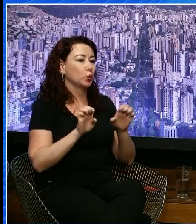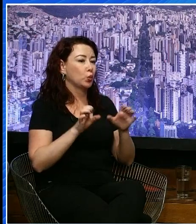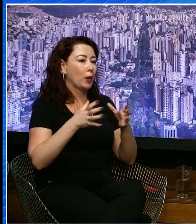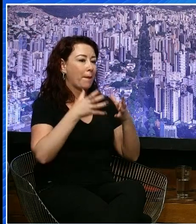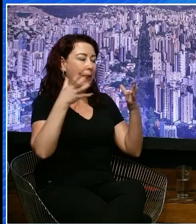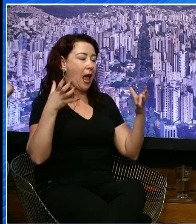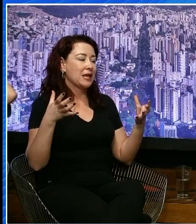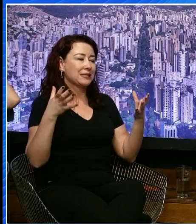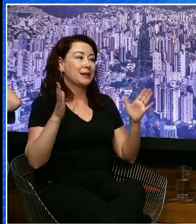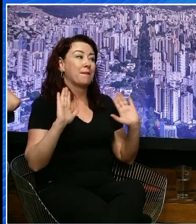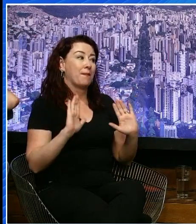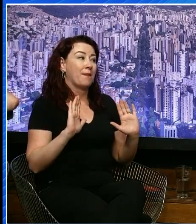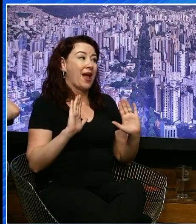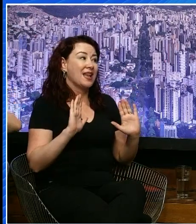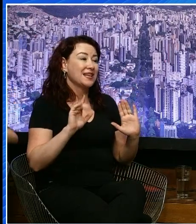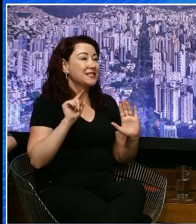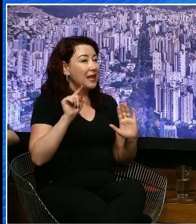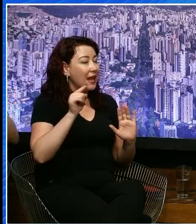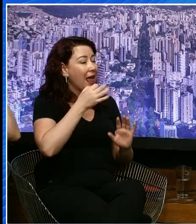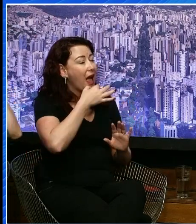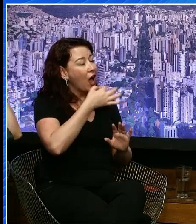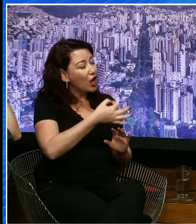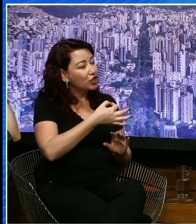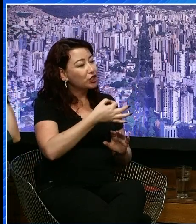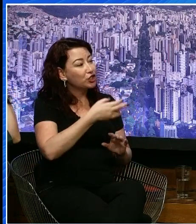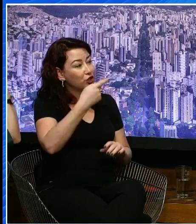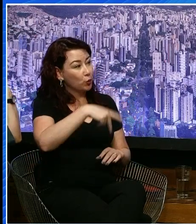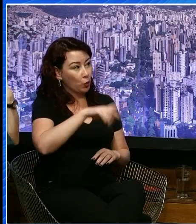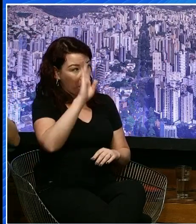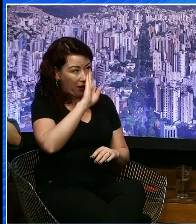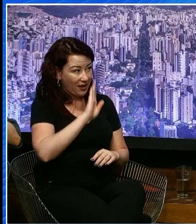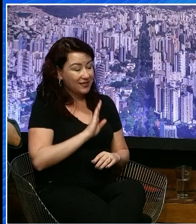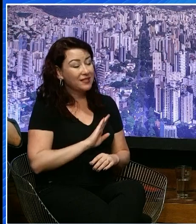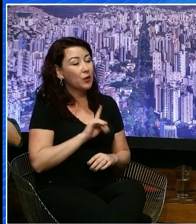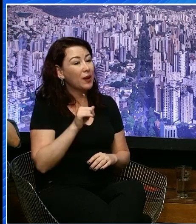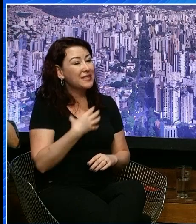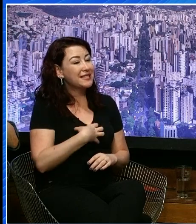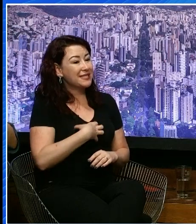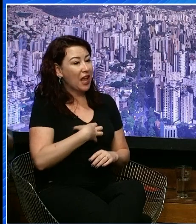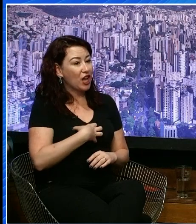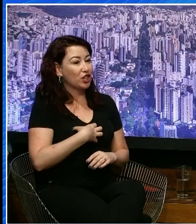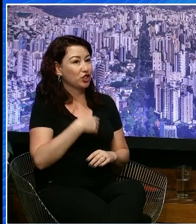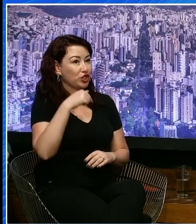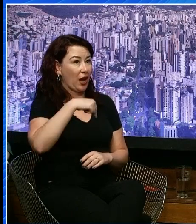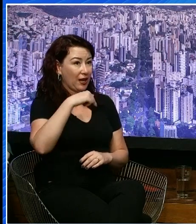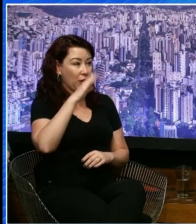Mas eu acho que no Brasil, eu sinto que isso vem, a atenção pra isso vem crescendo, né?